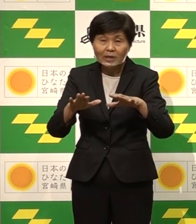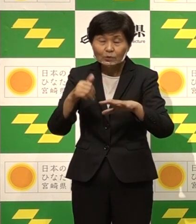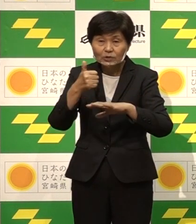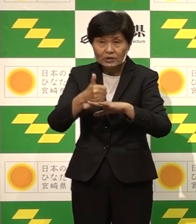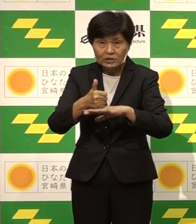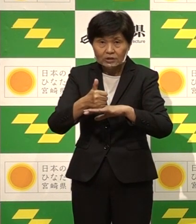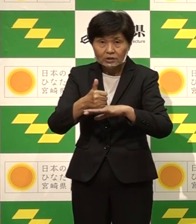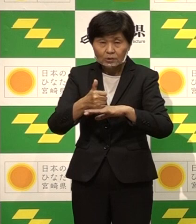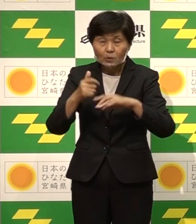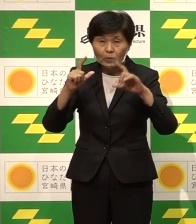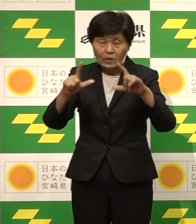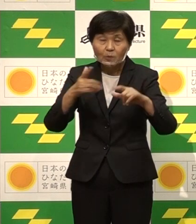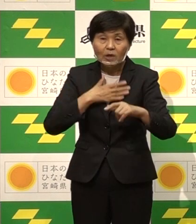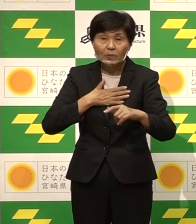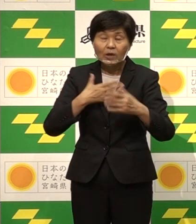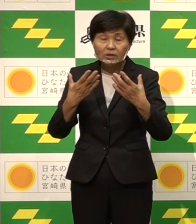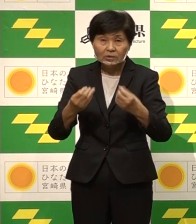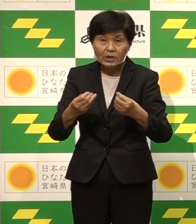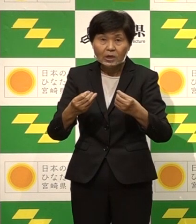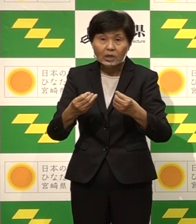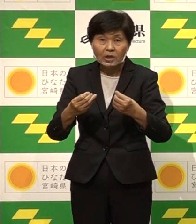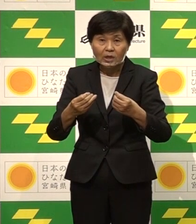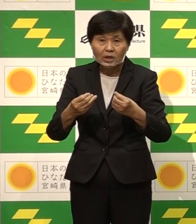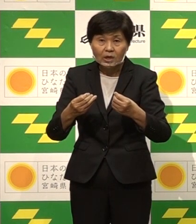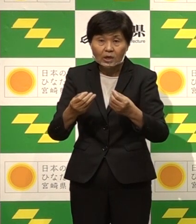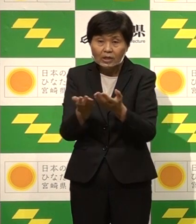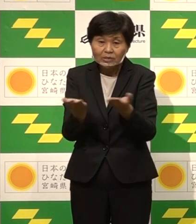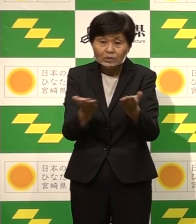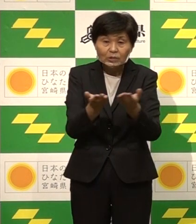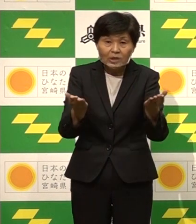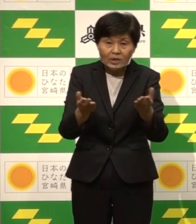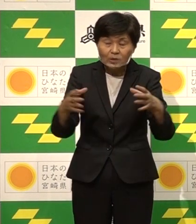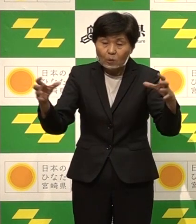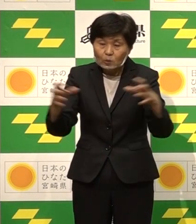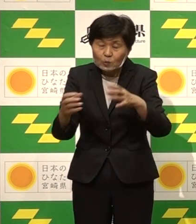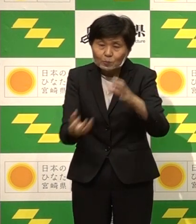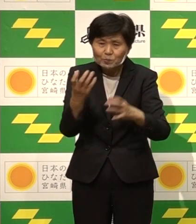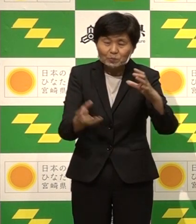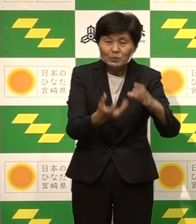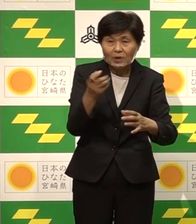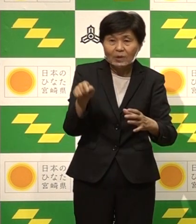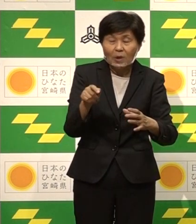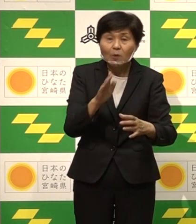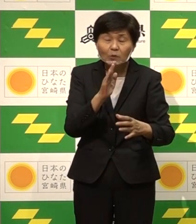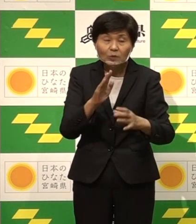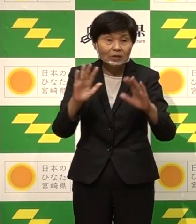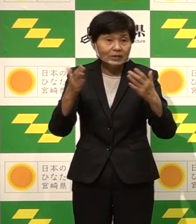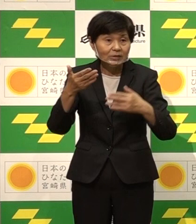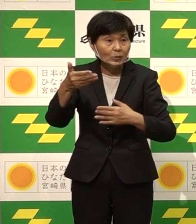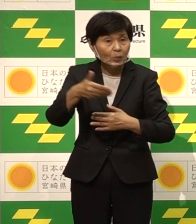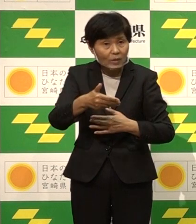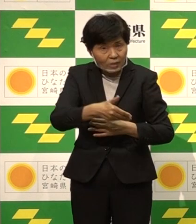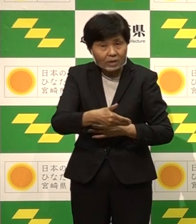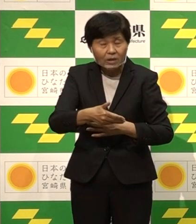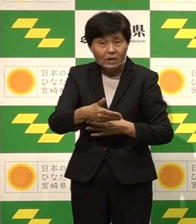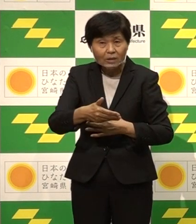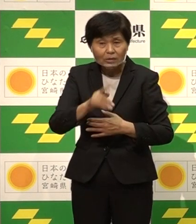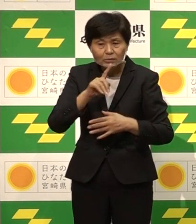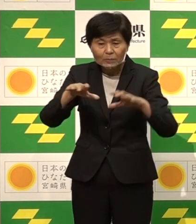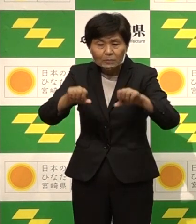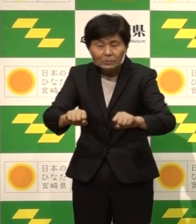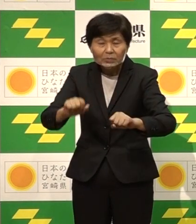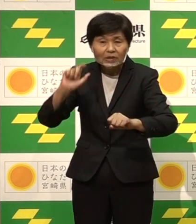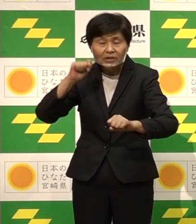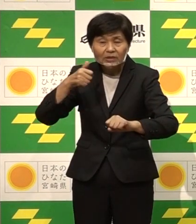ども、はい、飲食店でクラスターって本当に起きてないんでしょうか。私は県が把握できてないんだと思います。 はい、そこは重要なご指摘だと考